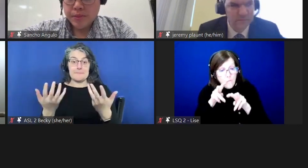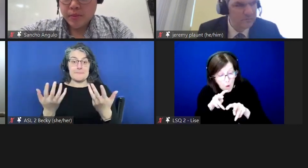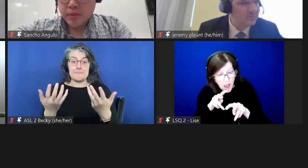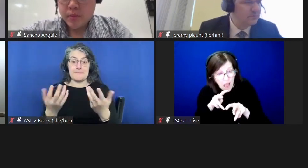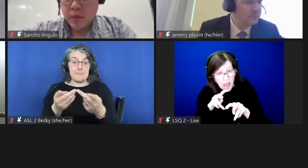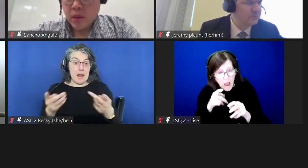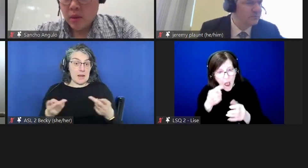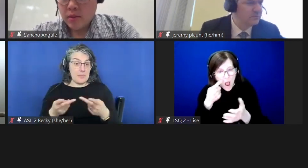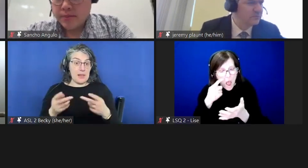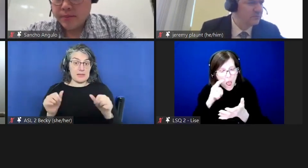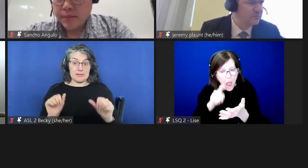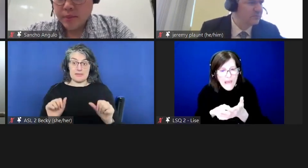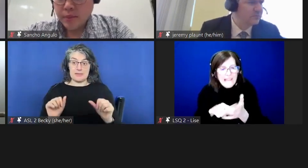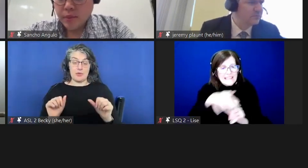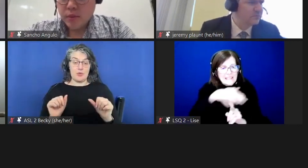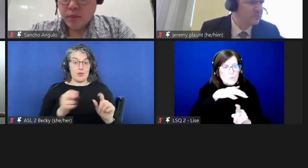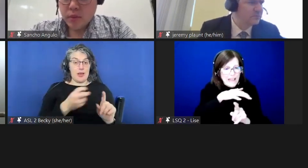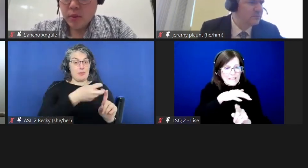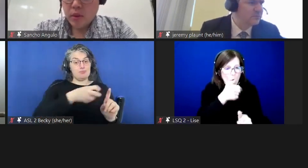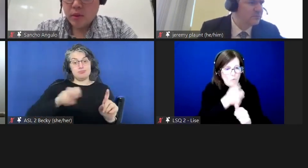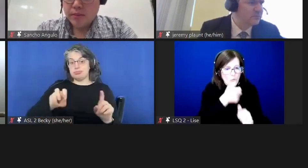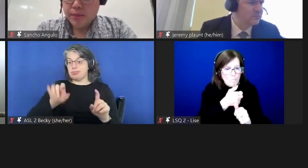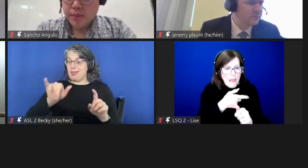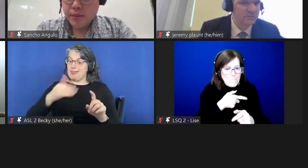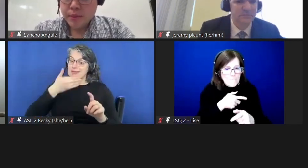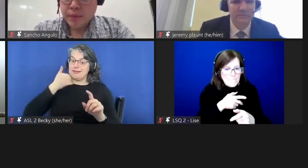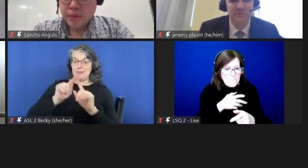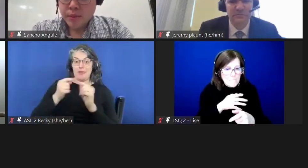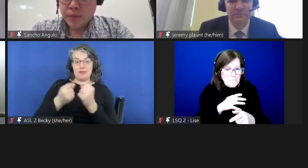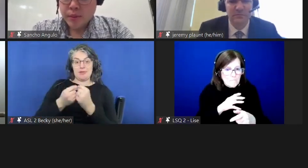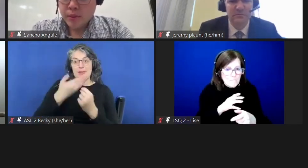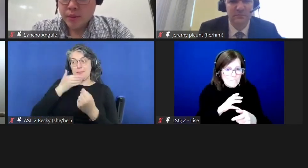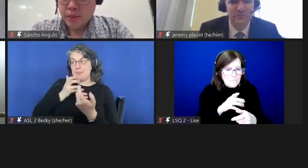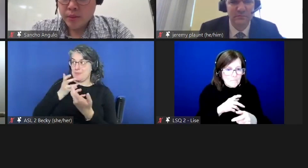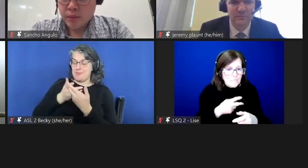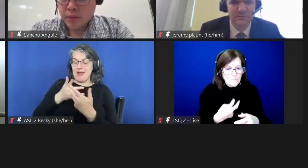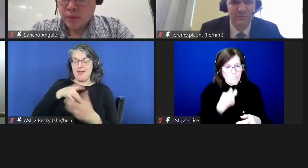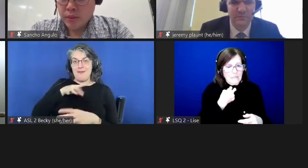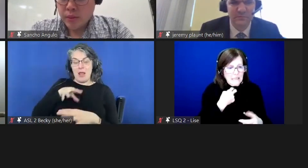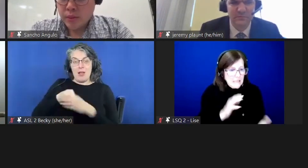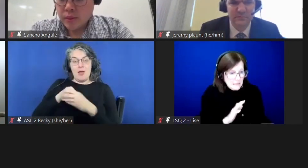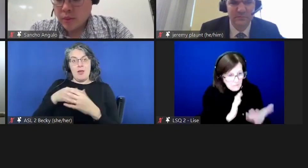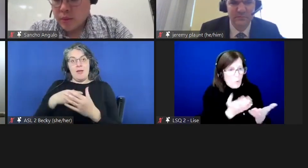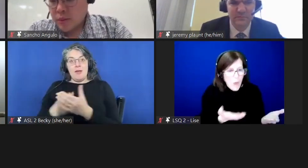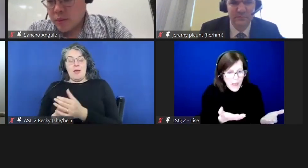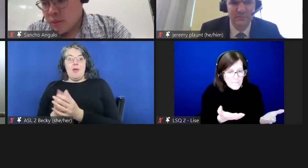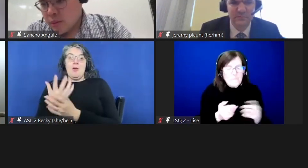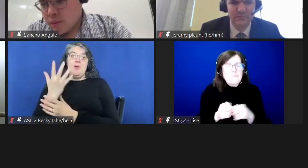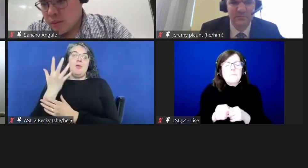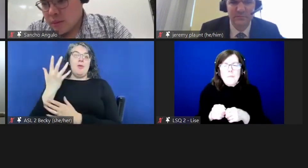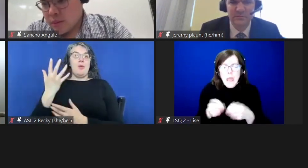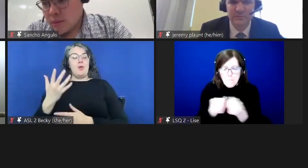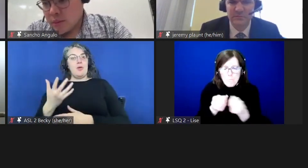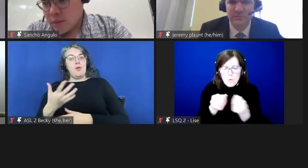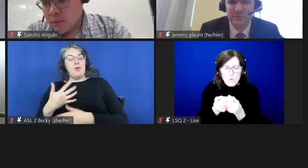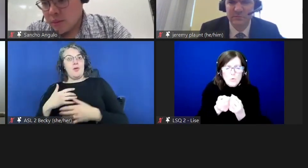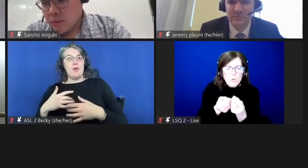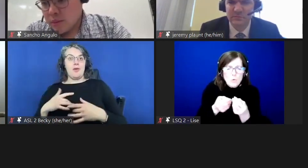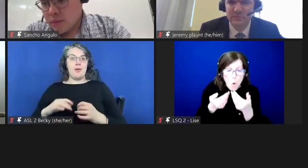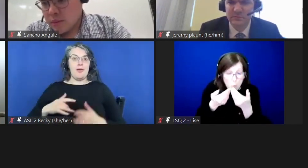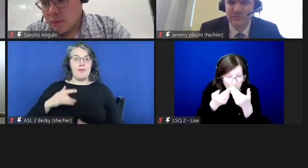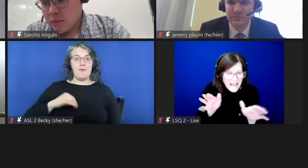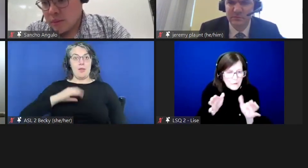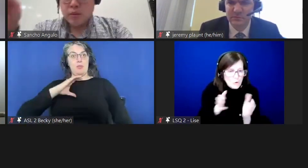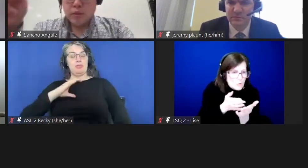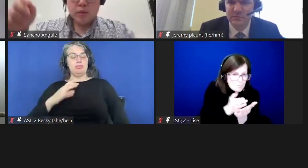Il y a beaucoup, beaucoup de débouchés pour qui souhaitent présenter une sorte de plainte